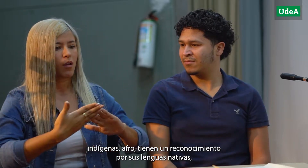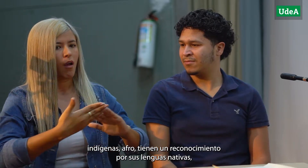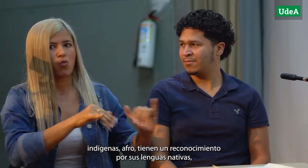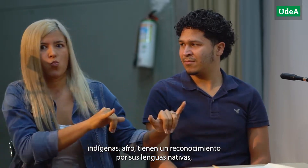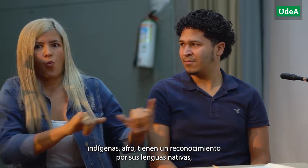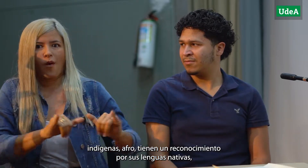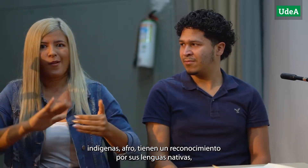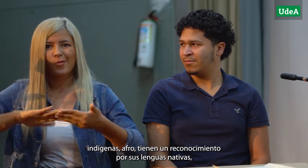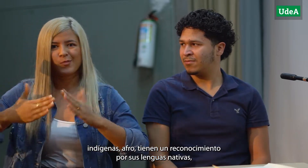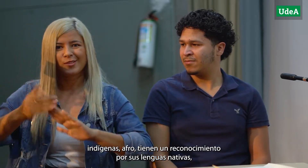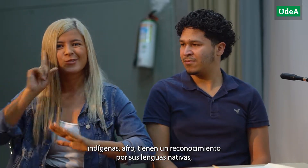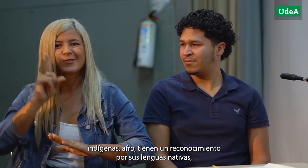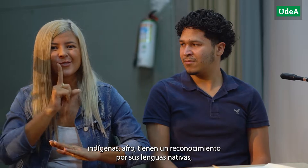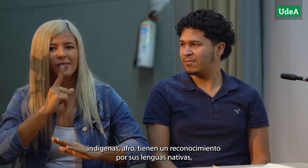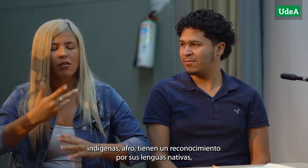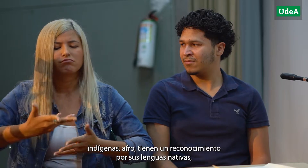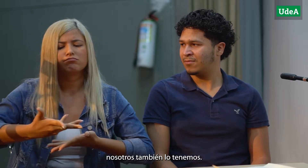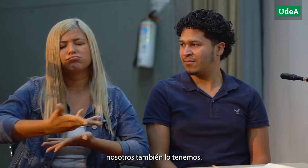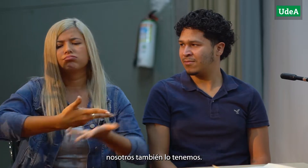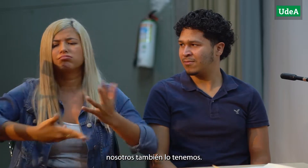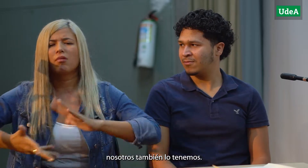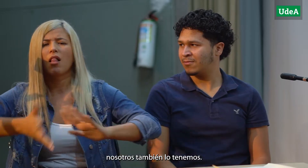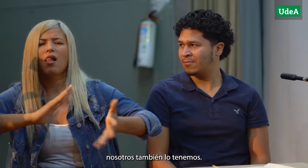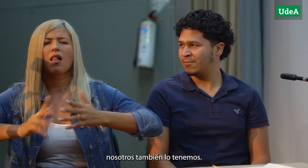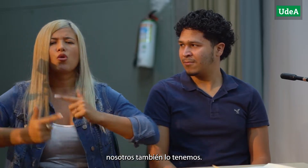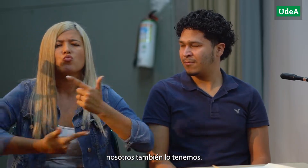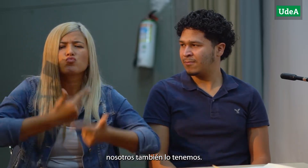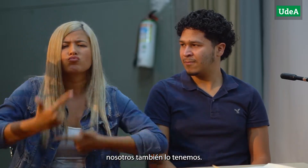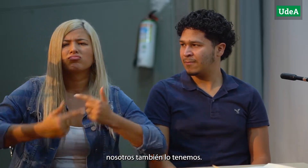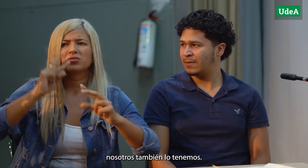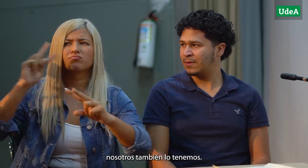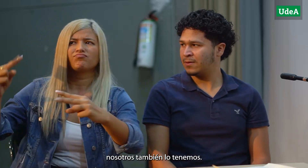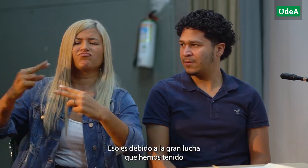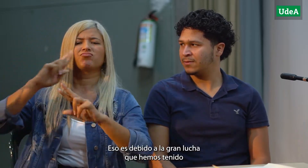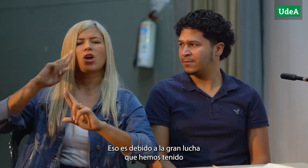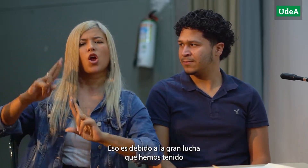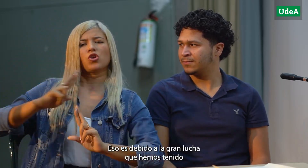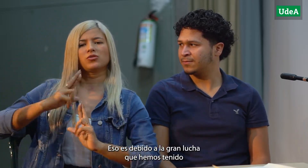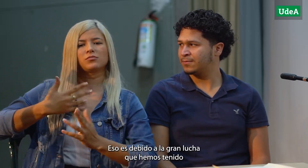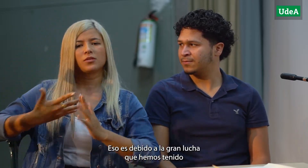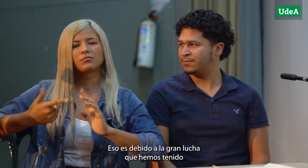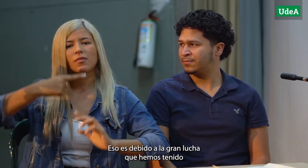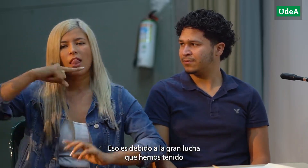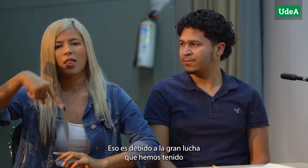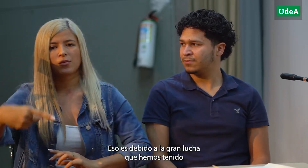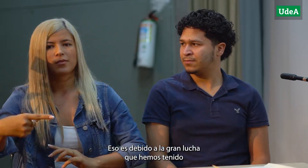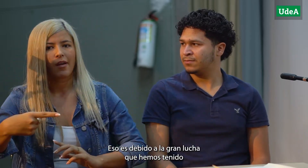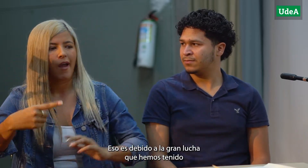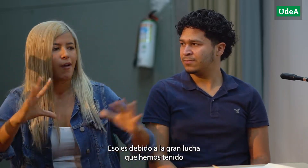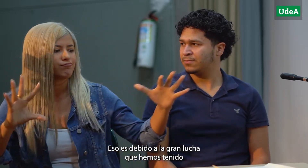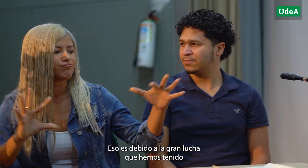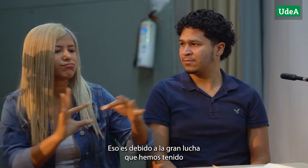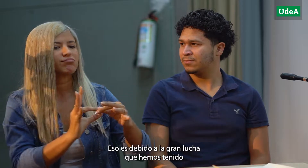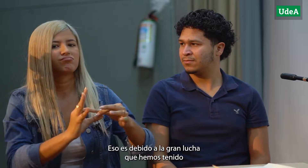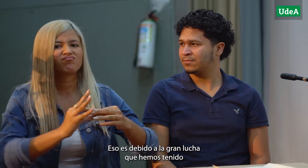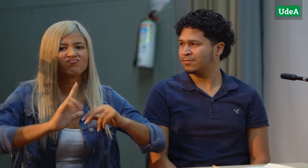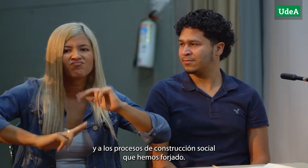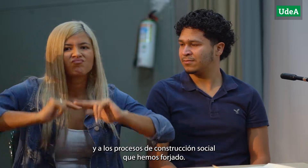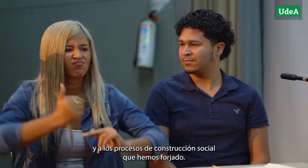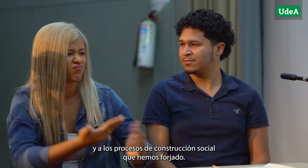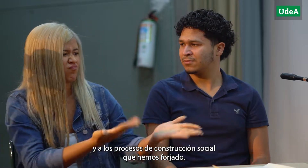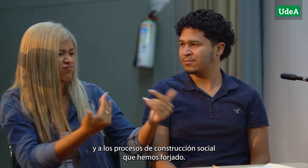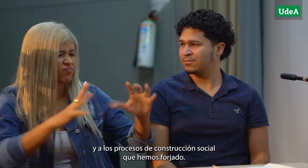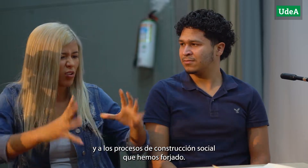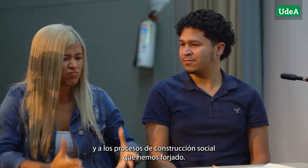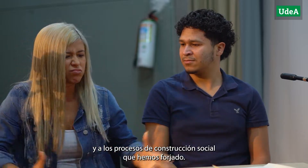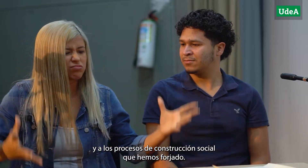un reconocimiento por sus lenguas nativas, nosotros también lo tenemos. Esto es debido a la gran lucha que hemos tenido y